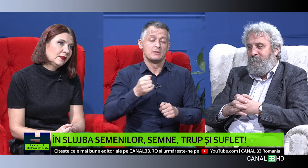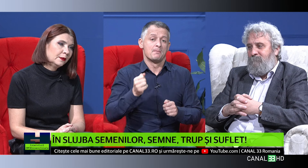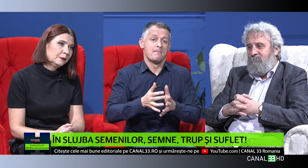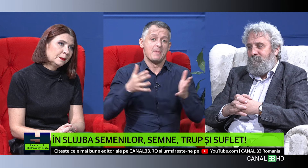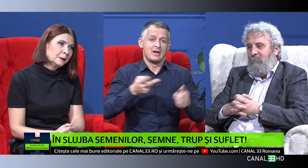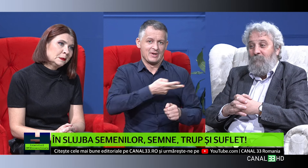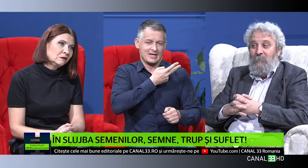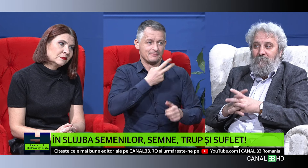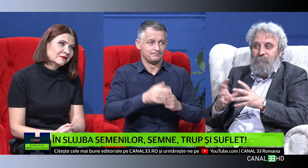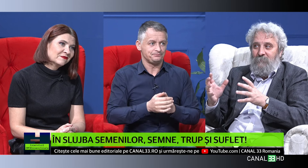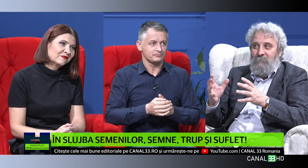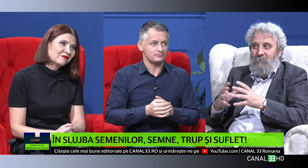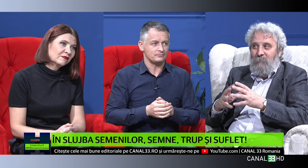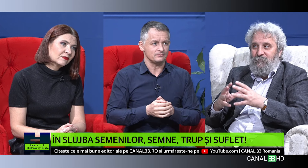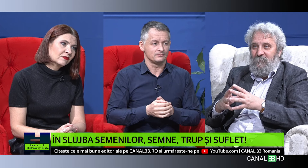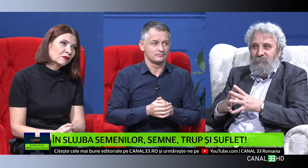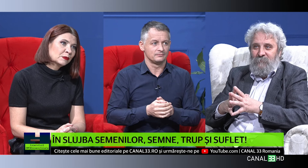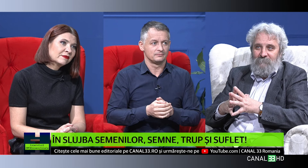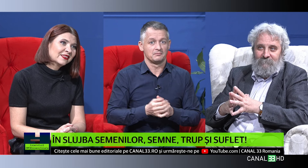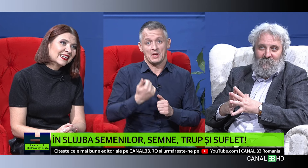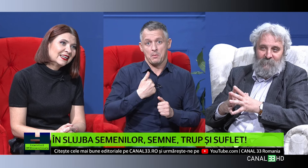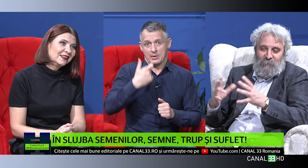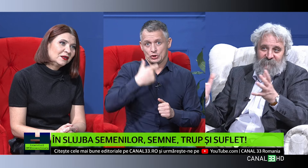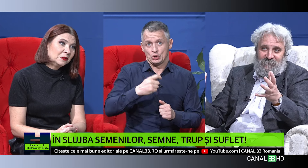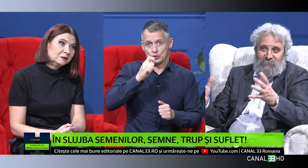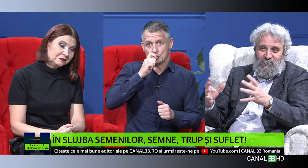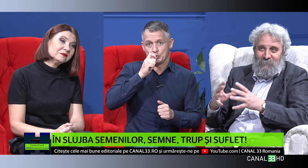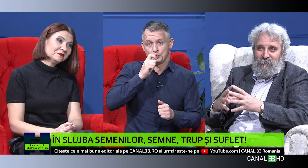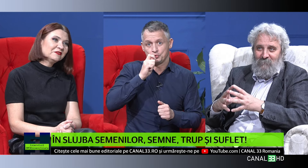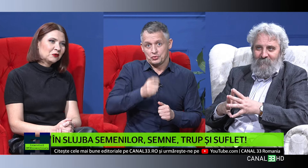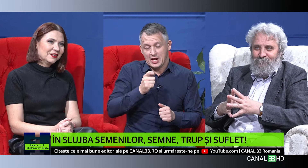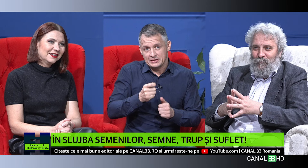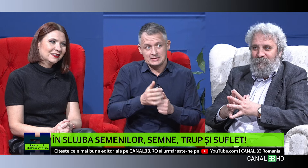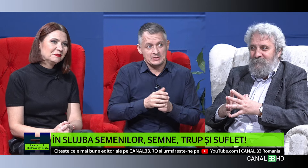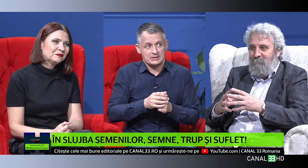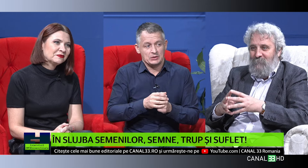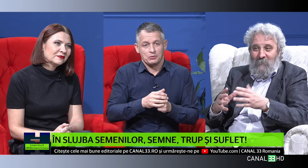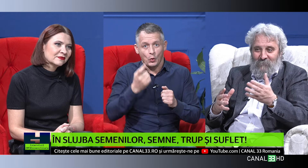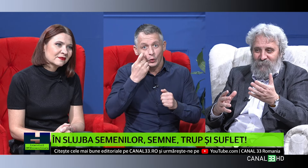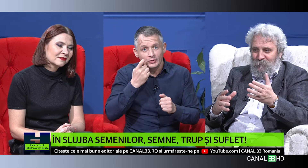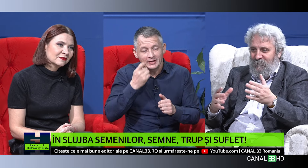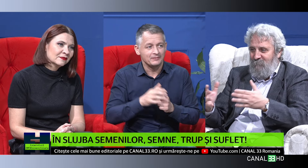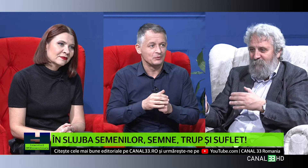Da. Acum, nu, ca jurnalist, curiozitate, ce să faci? Vă rog. Noi suntem, ați spus că